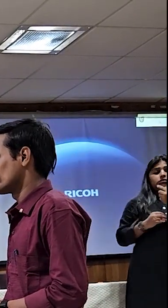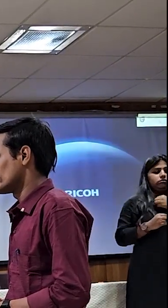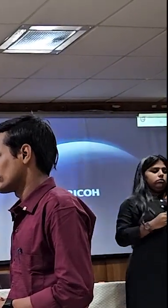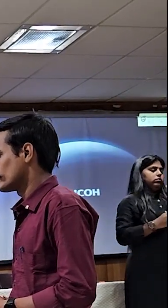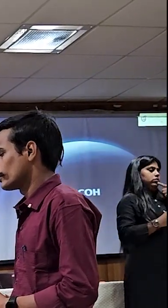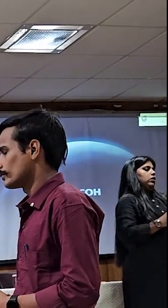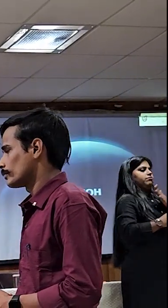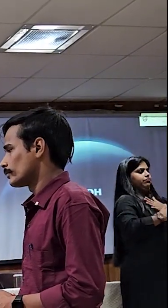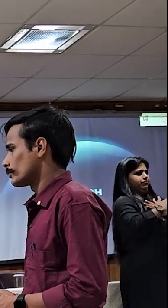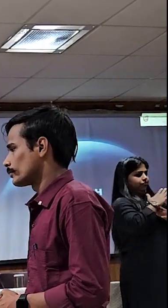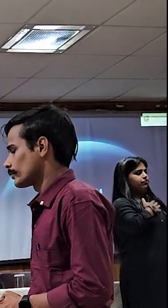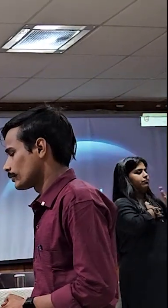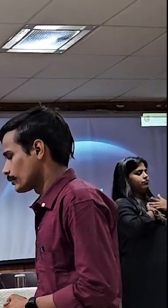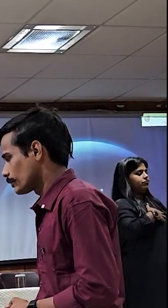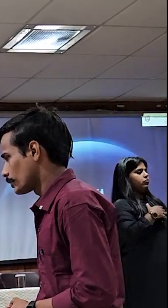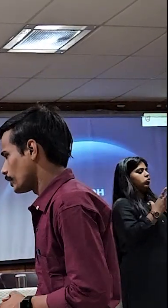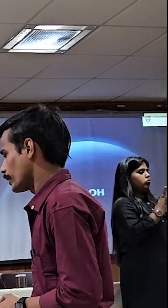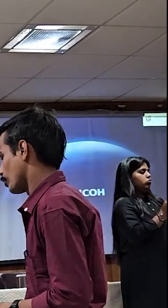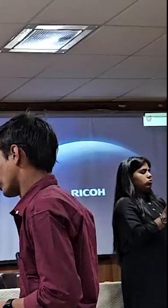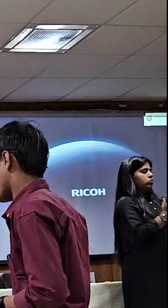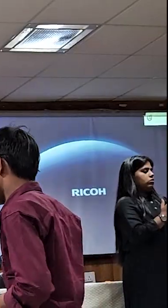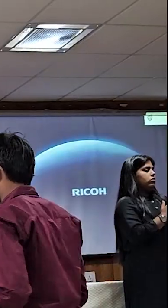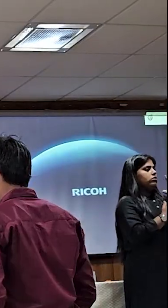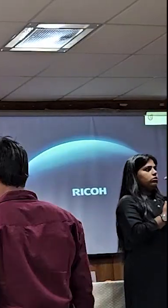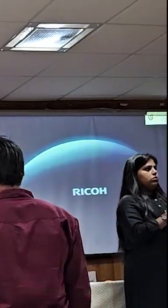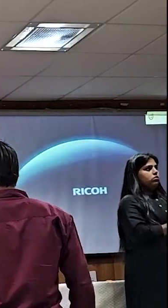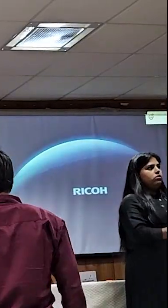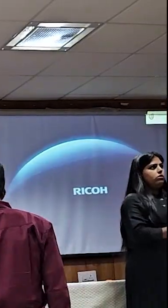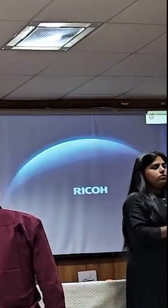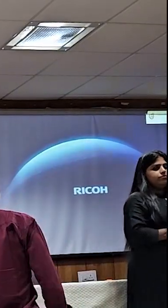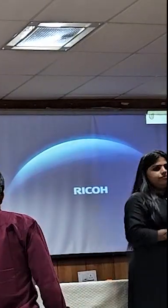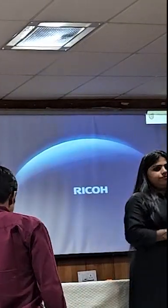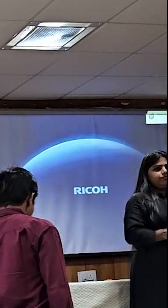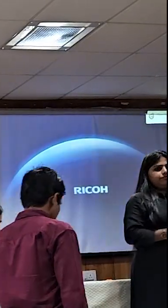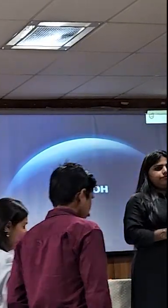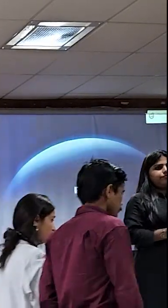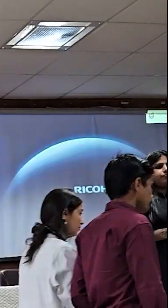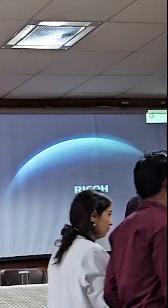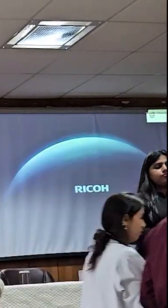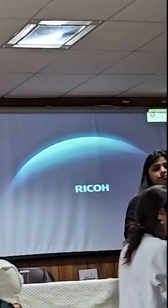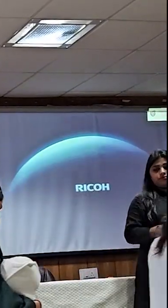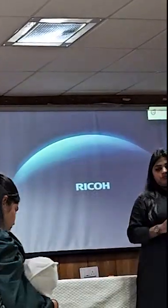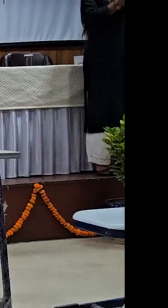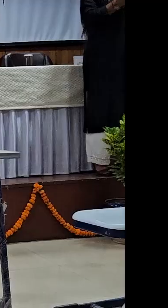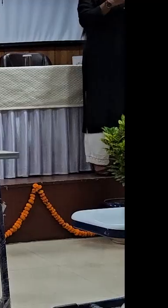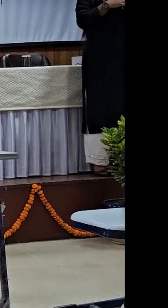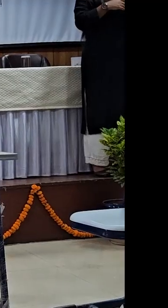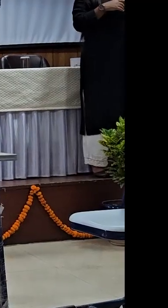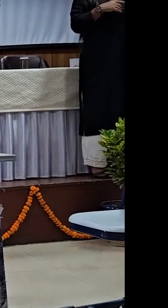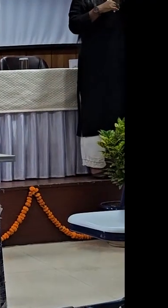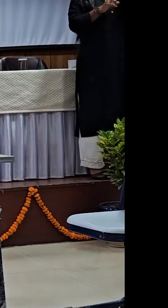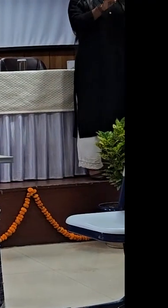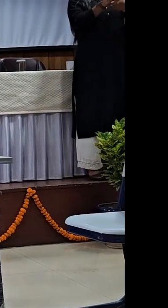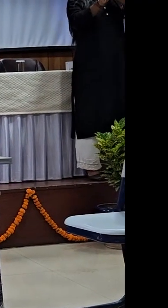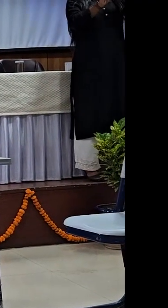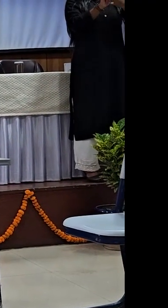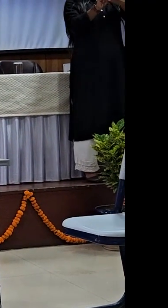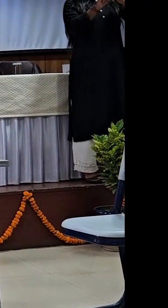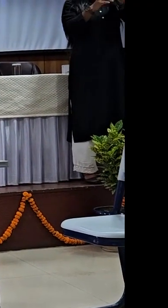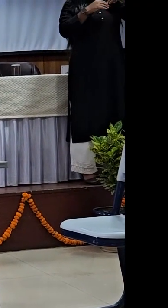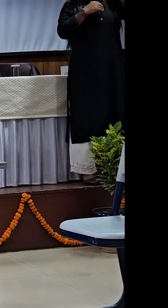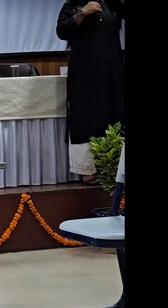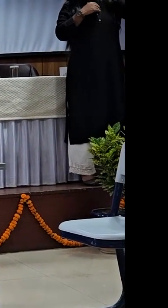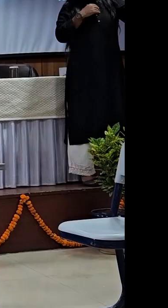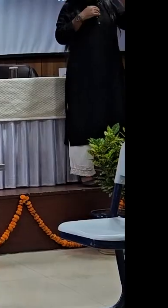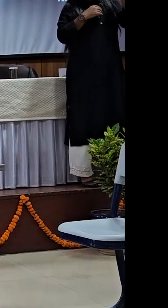ठीक हो जाएगा। ठीक है डॉक्टर। अब हम कुछ नहीं कर सकते, तो केलर्स को कोई उपाय नहीं